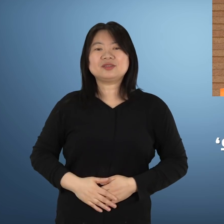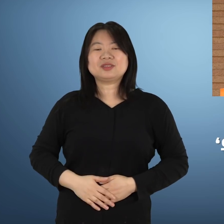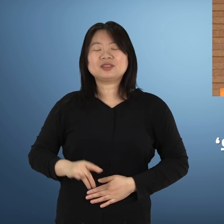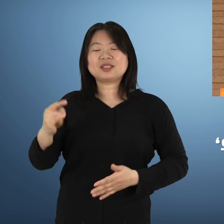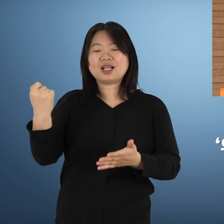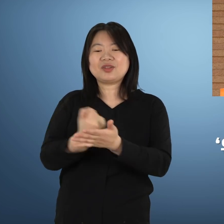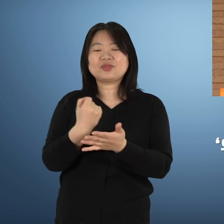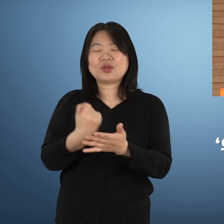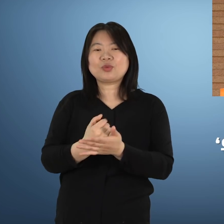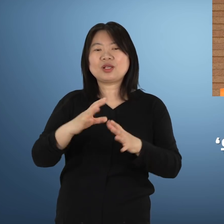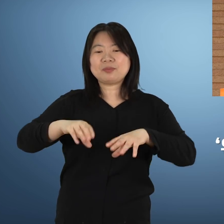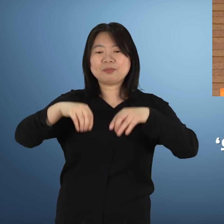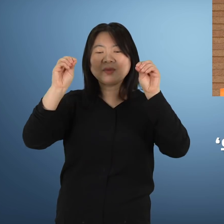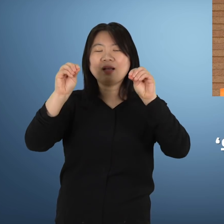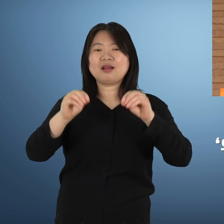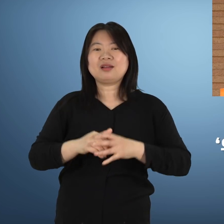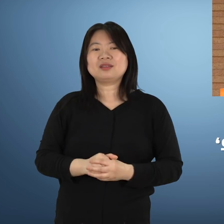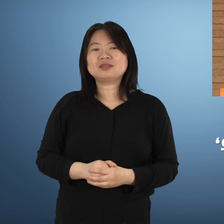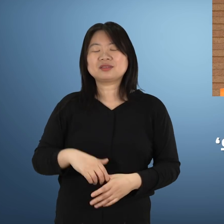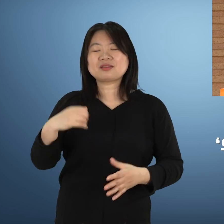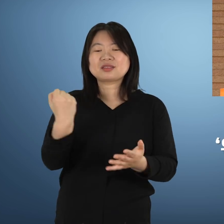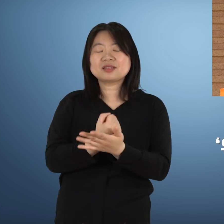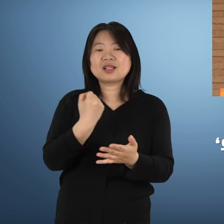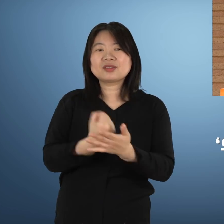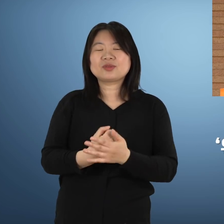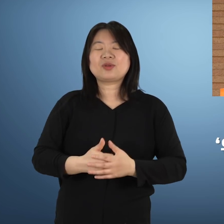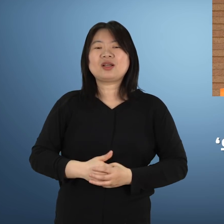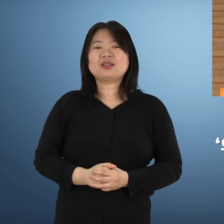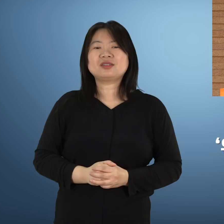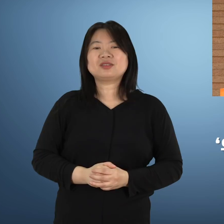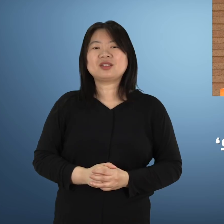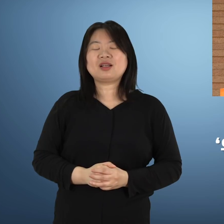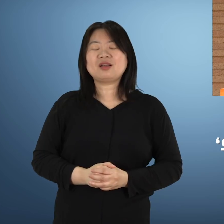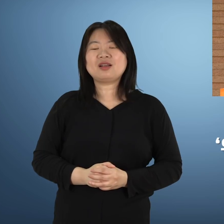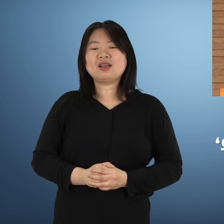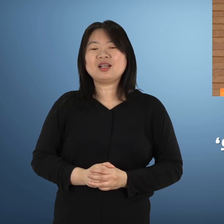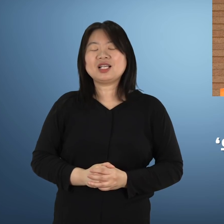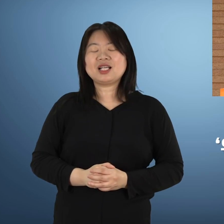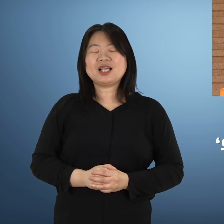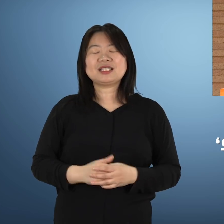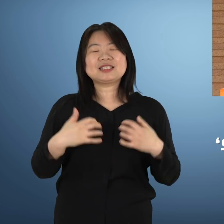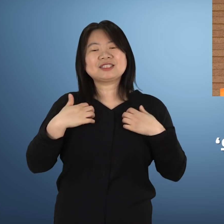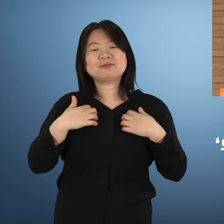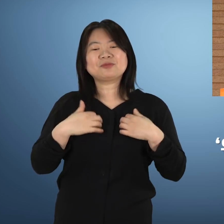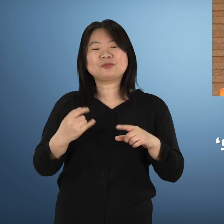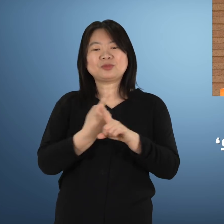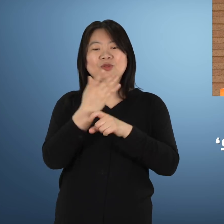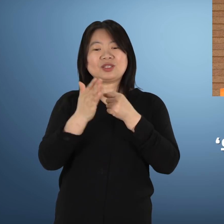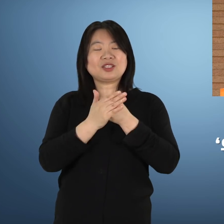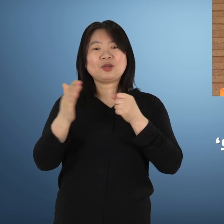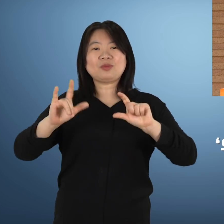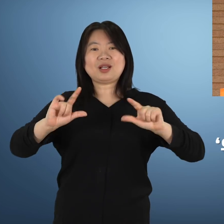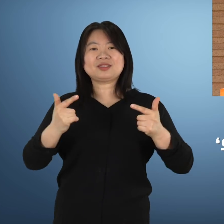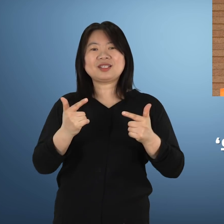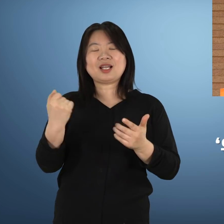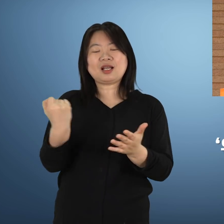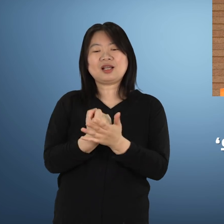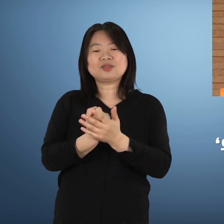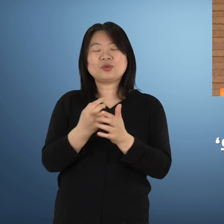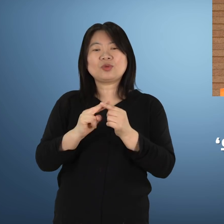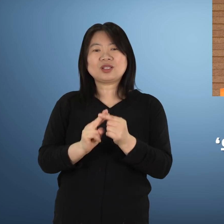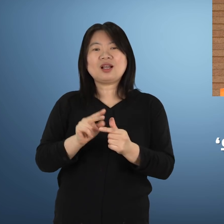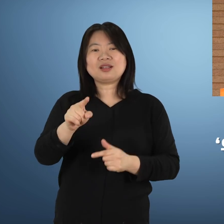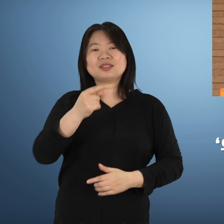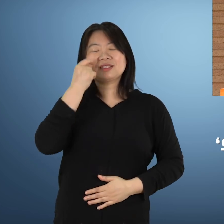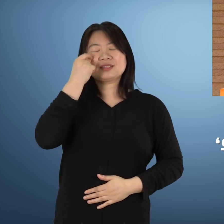그 애통이 거두어지고 그 애통이 물리적인 기쁨으로 변해서가 아니라 그 애통과